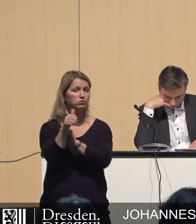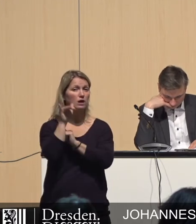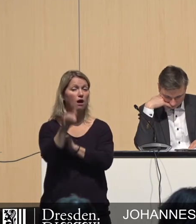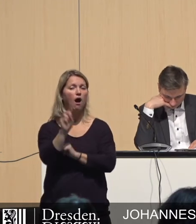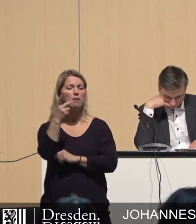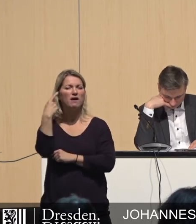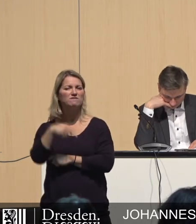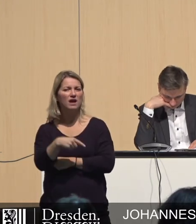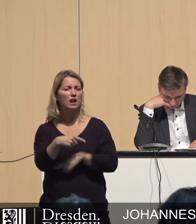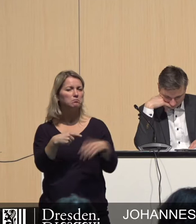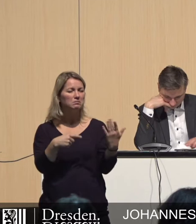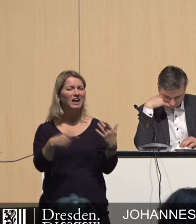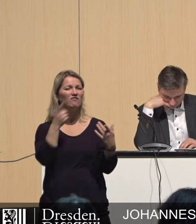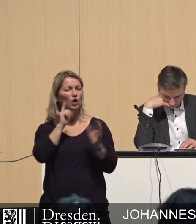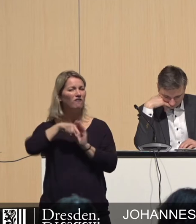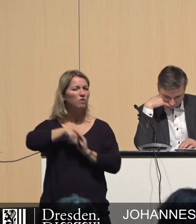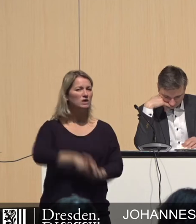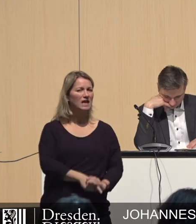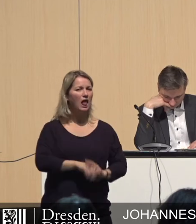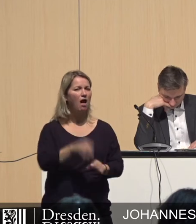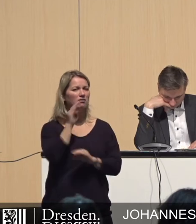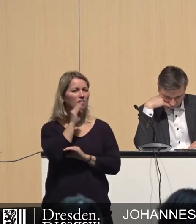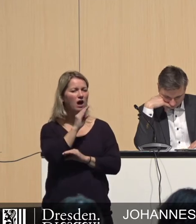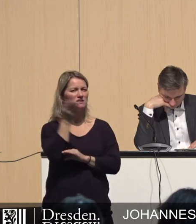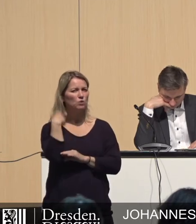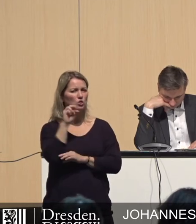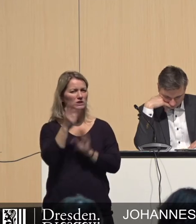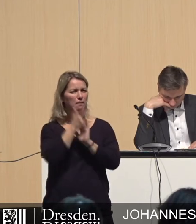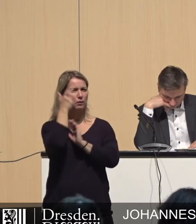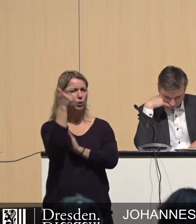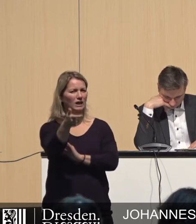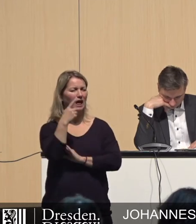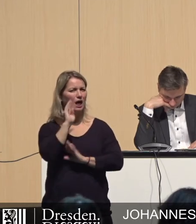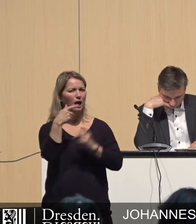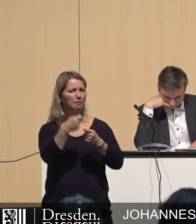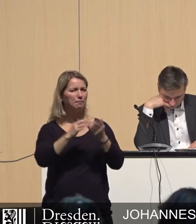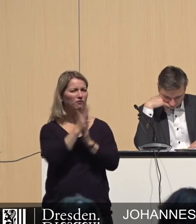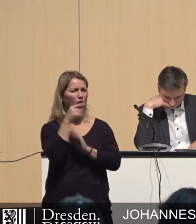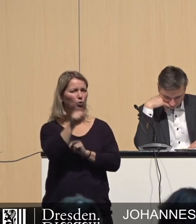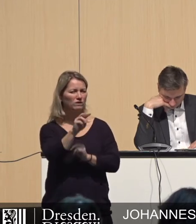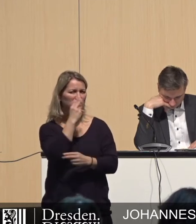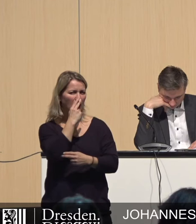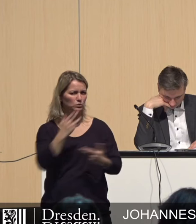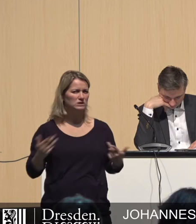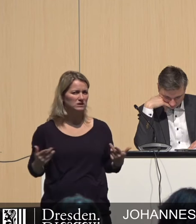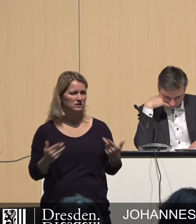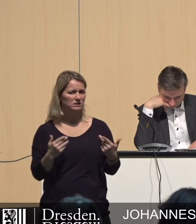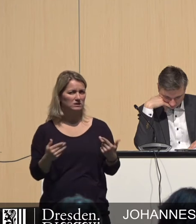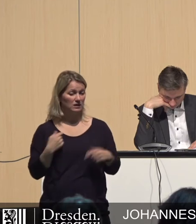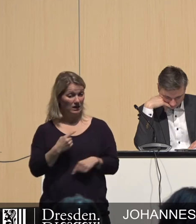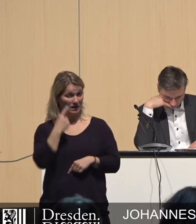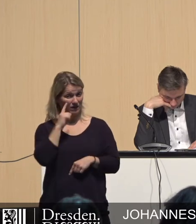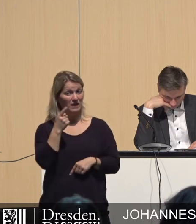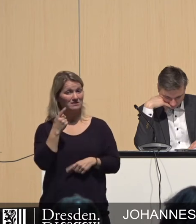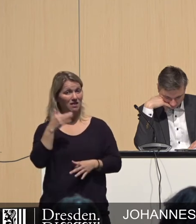zur Ersetzung des fossilen Erdgases zur Befeuerung des Kraftwerks Nossnerbrücke. Wir wissen, dass dieser Weg bisher nur in Umrissen erkennbar